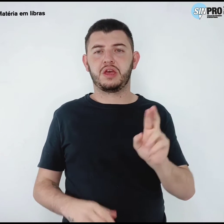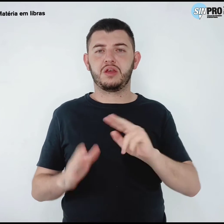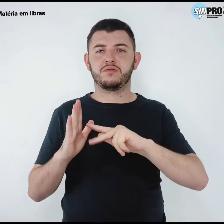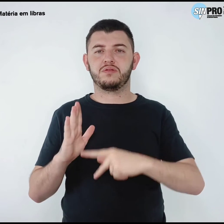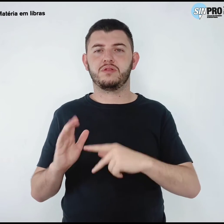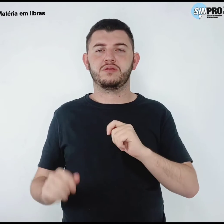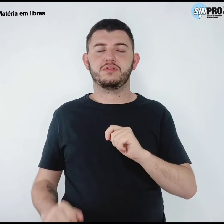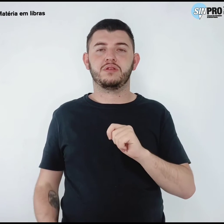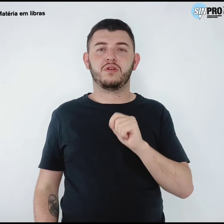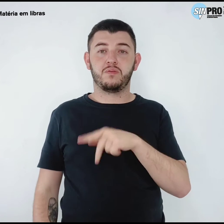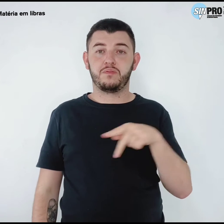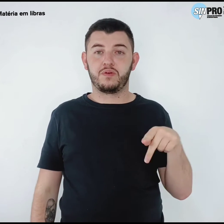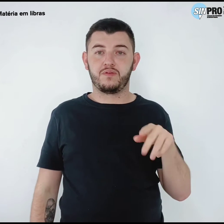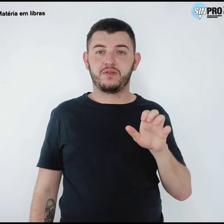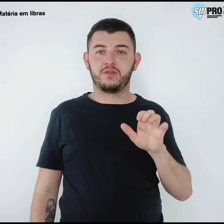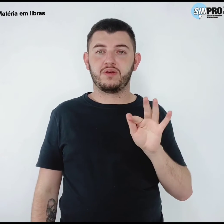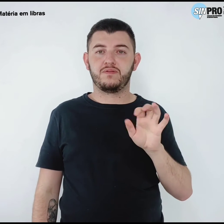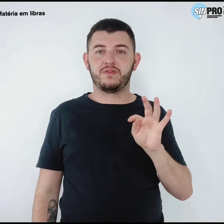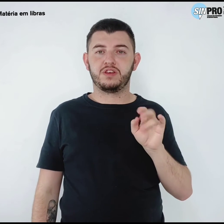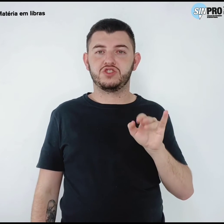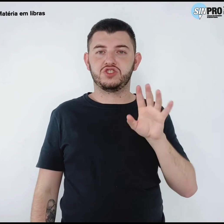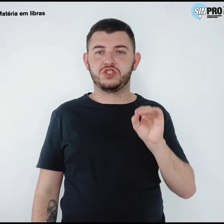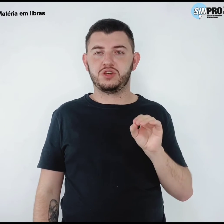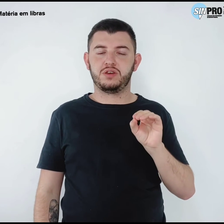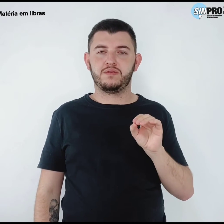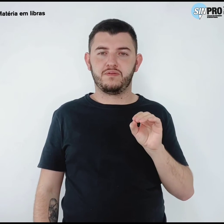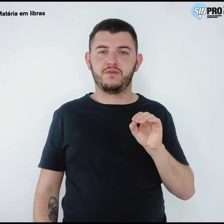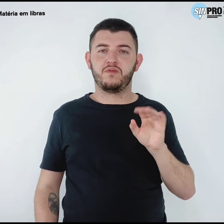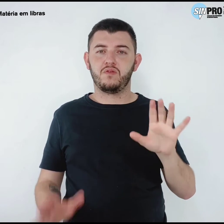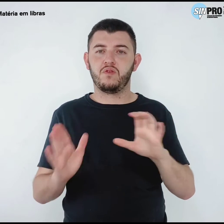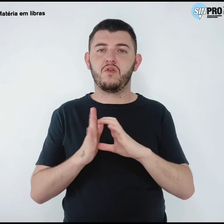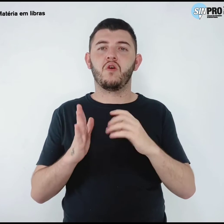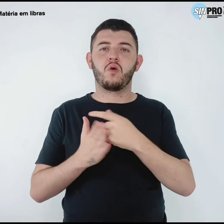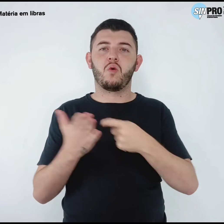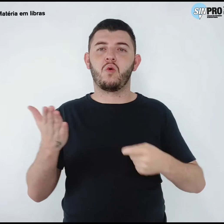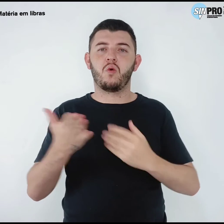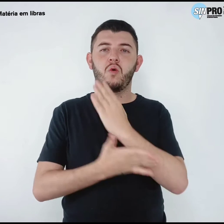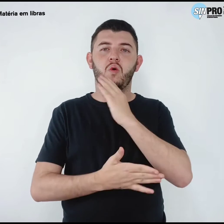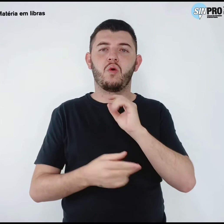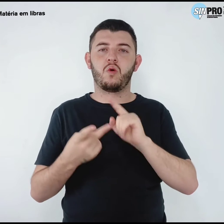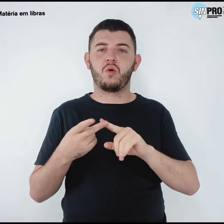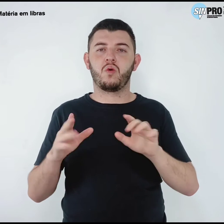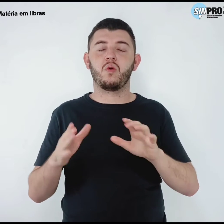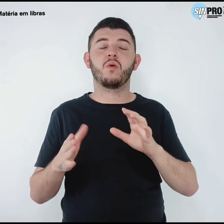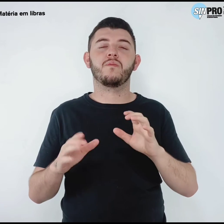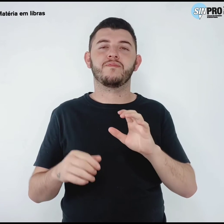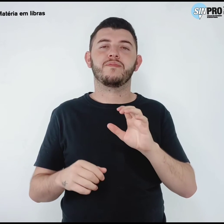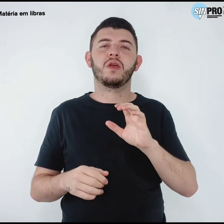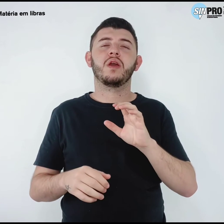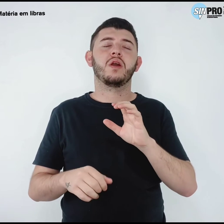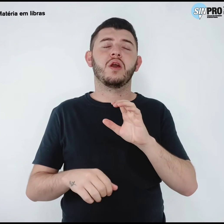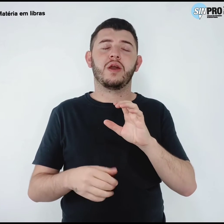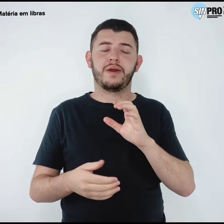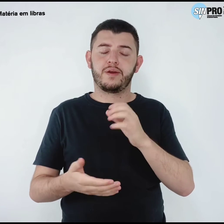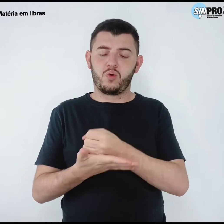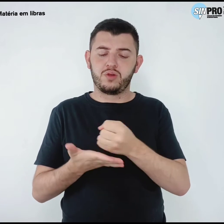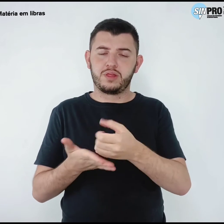sindicais o professor efetivo de contrato temporário ou orientador educacional,